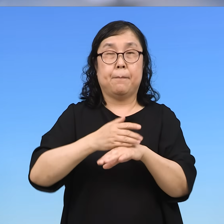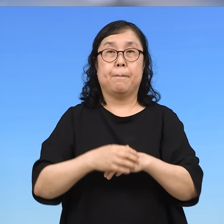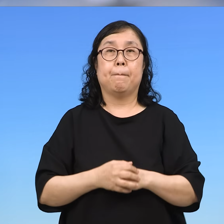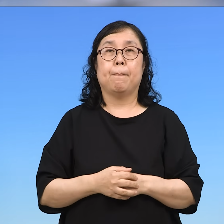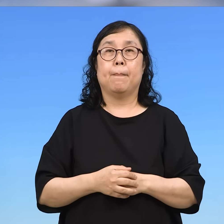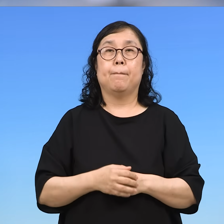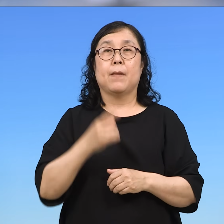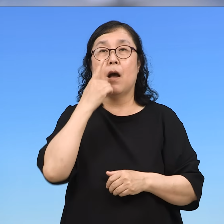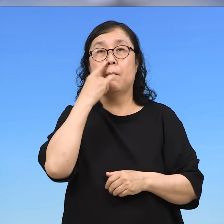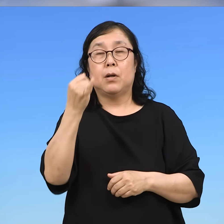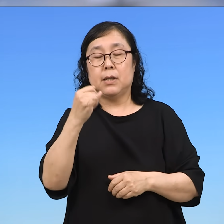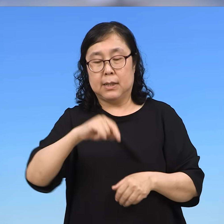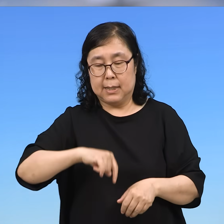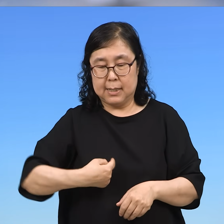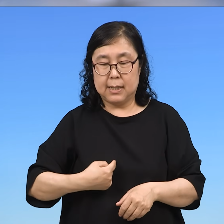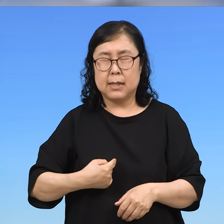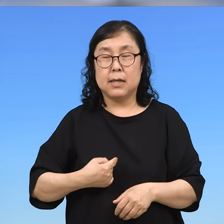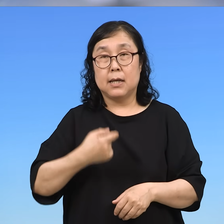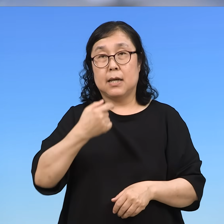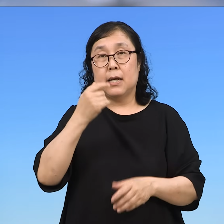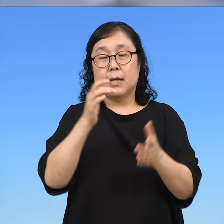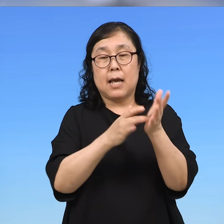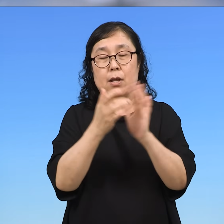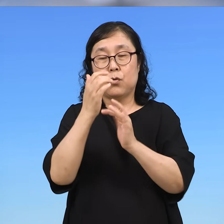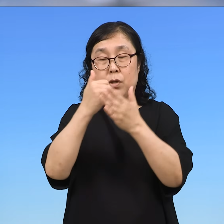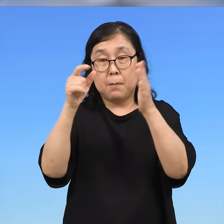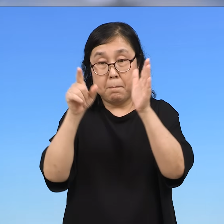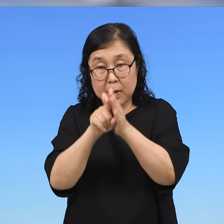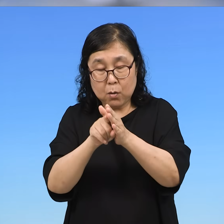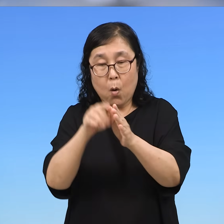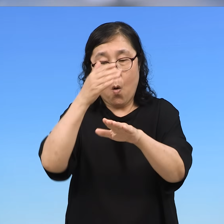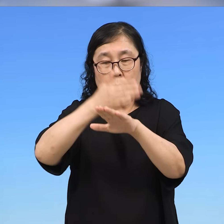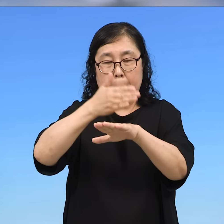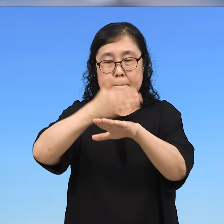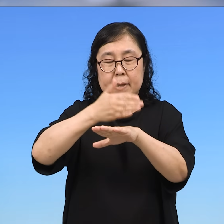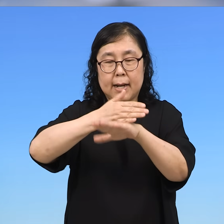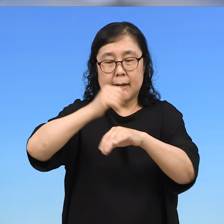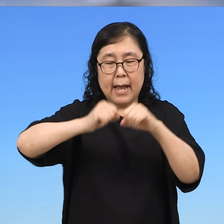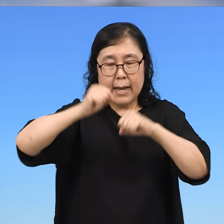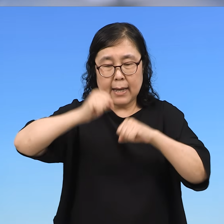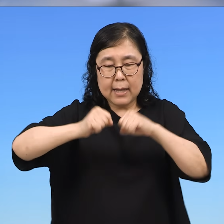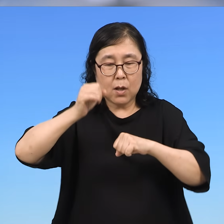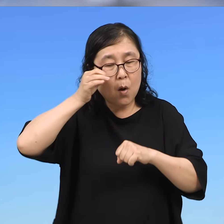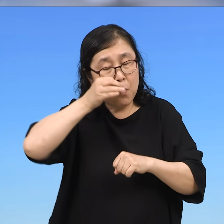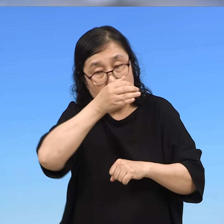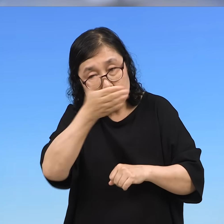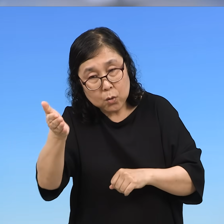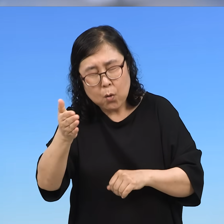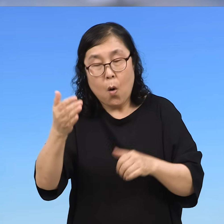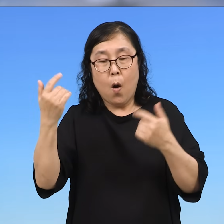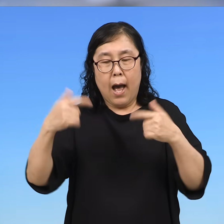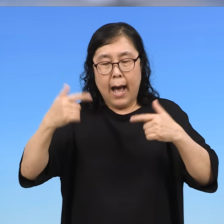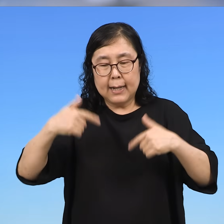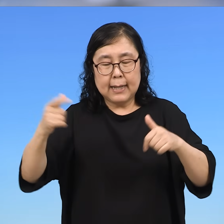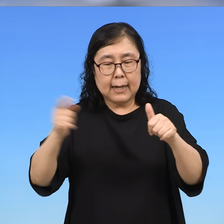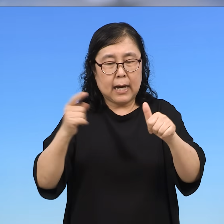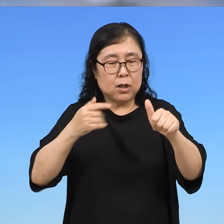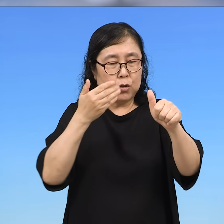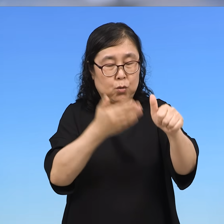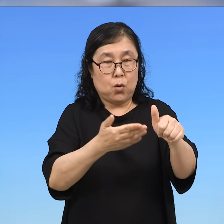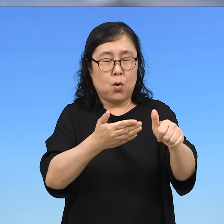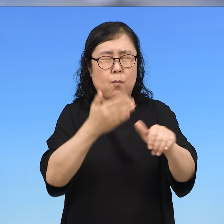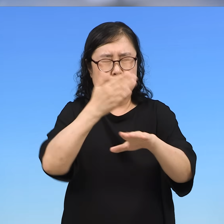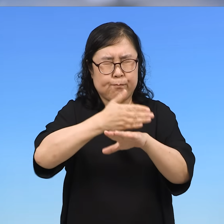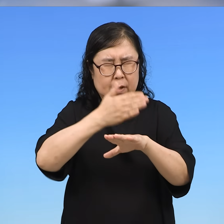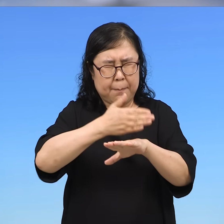감사하다. 어머니 자신이 예수 믿고 나서 그 감사를 아들에게 보여주실 뿐만 아니라 이걸 아들에게 늘 가르치는 거예요.